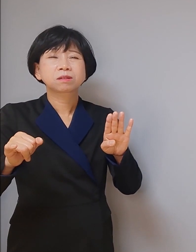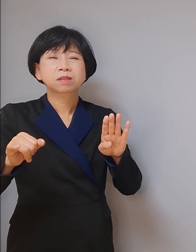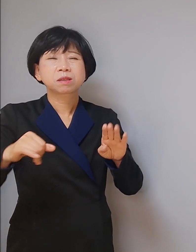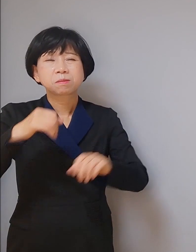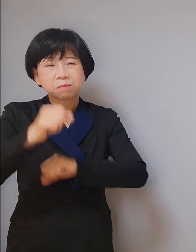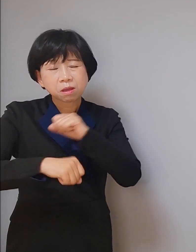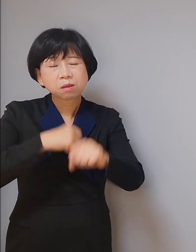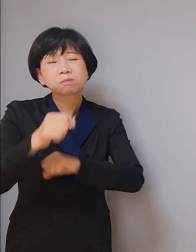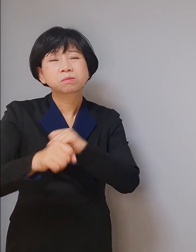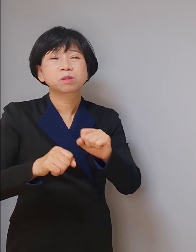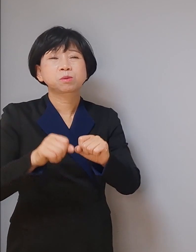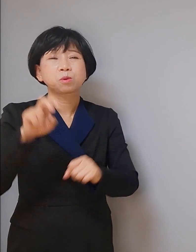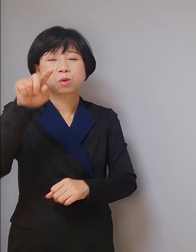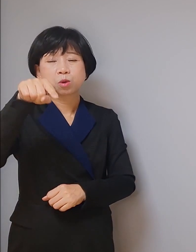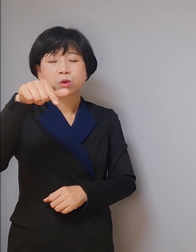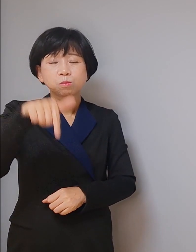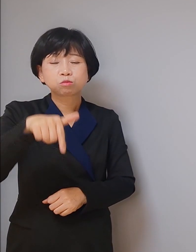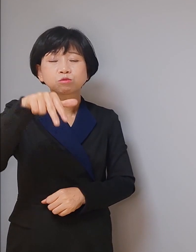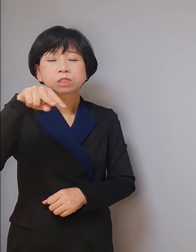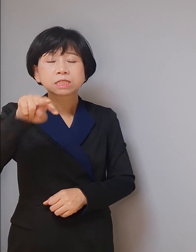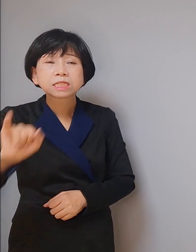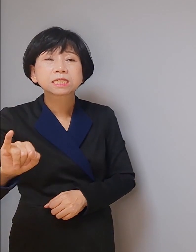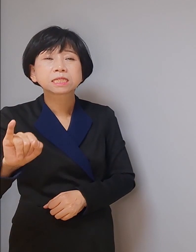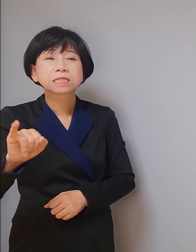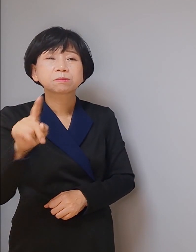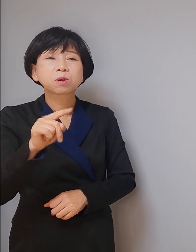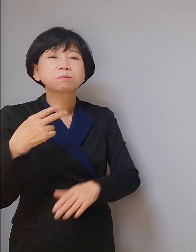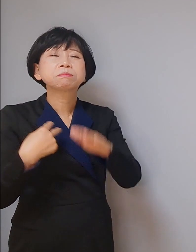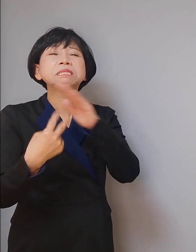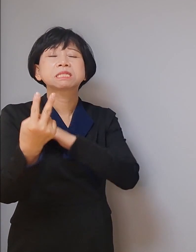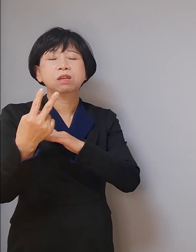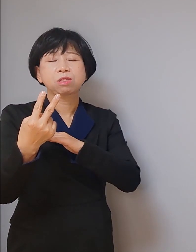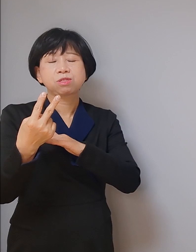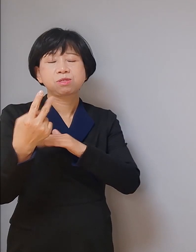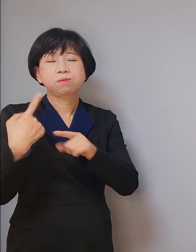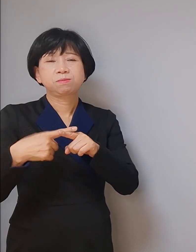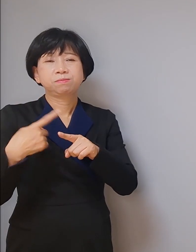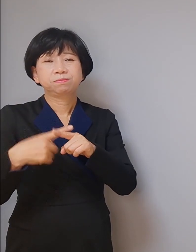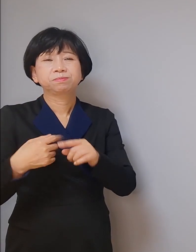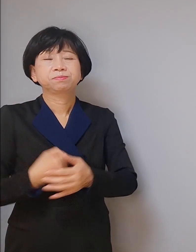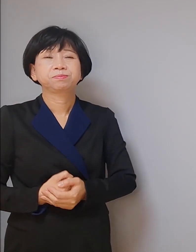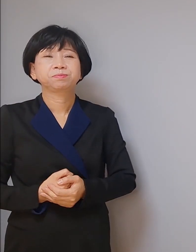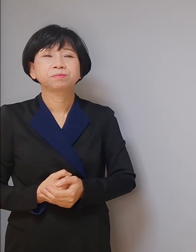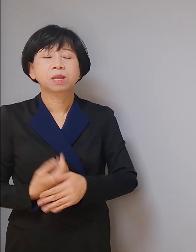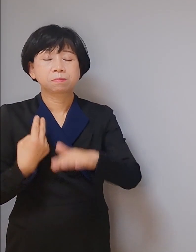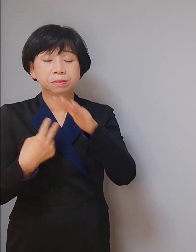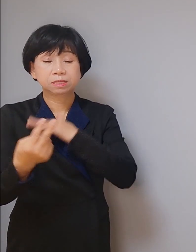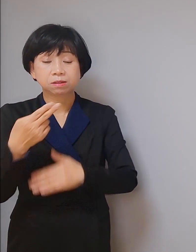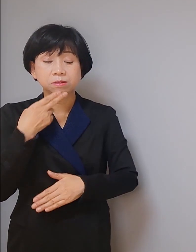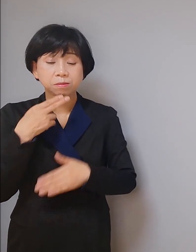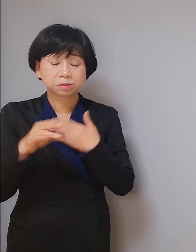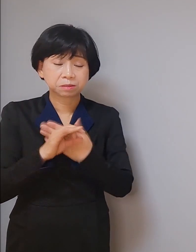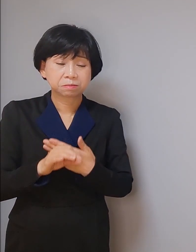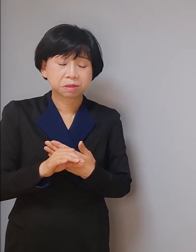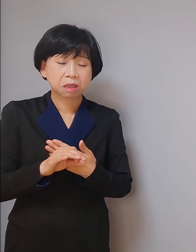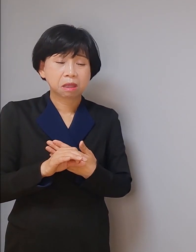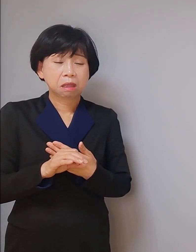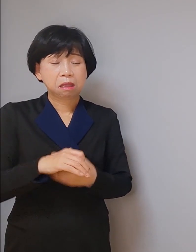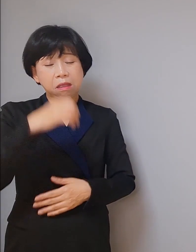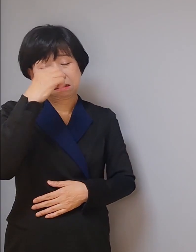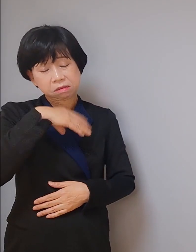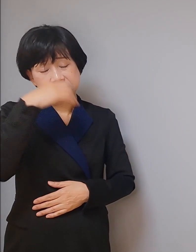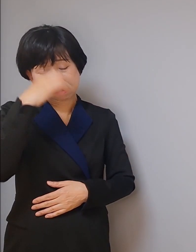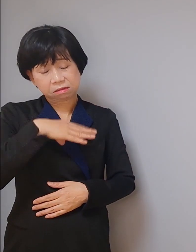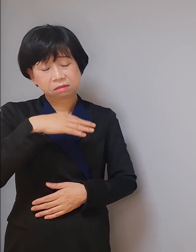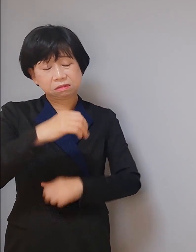성경에 묵시라는 단어가 영어 성경에는 비전이라고 번역이 됩니다. 비전이 없는 사람은